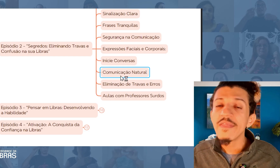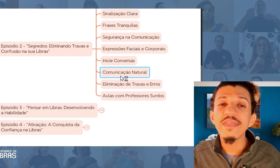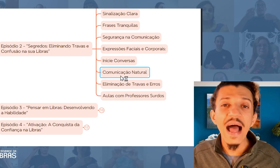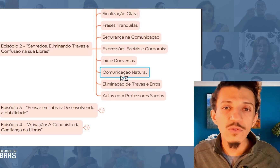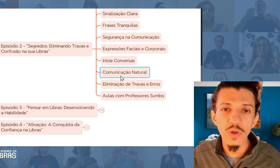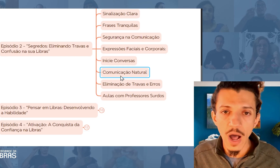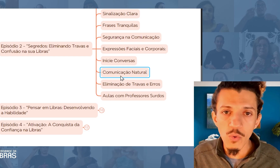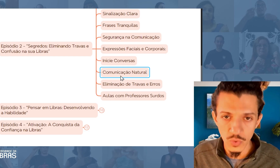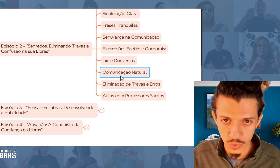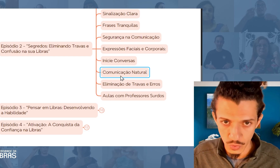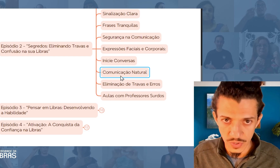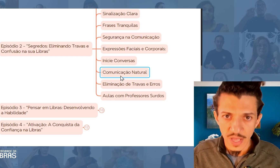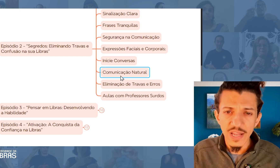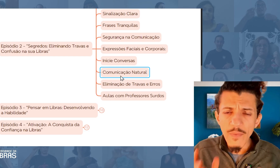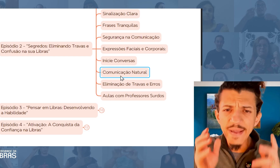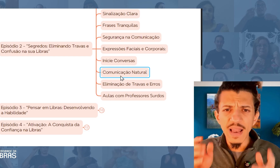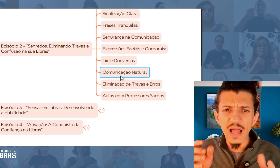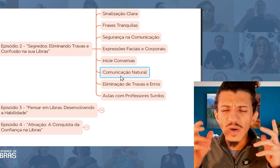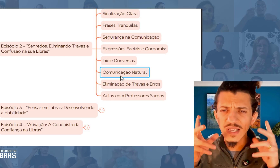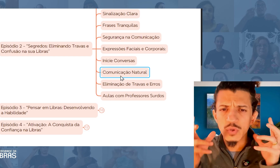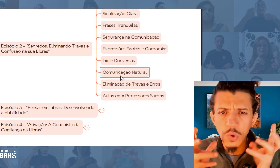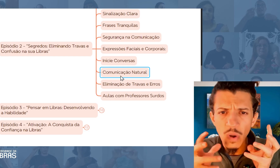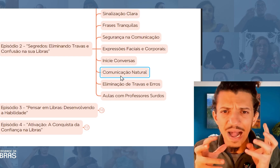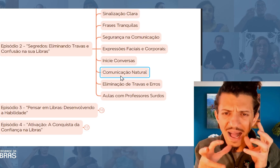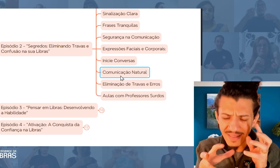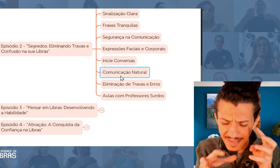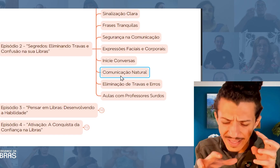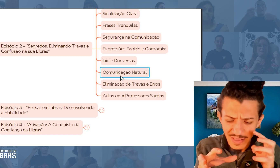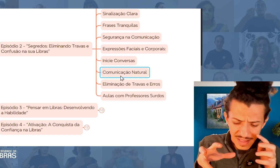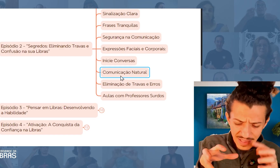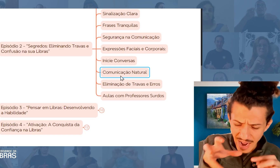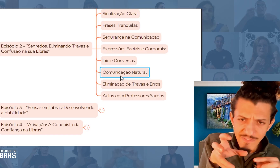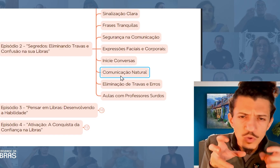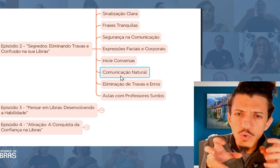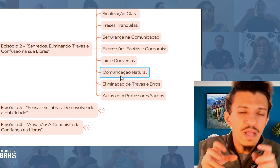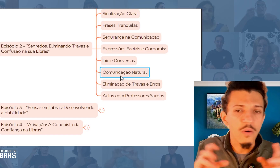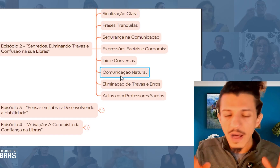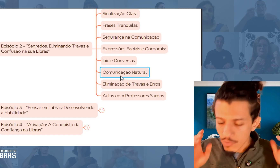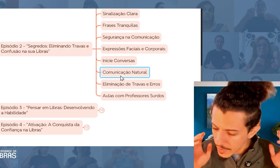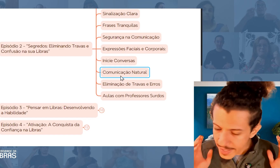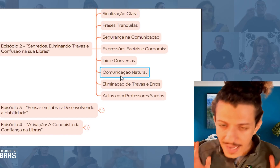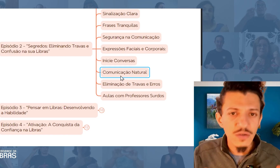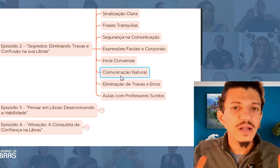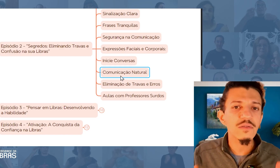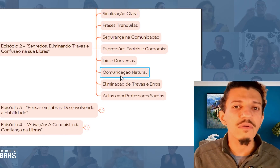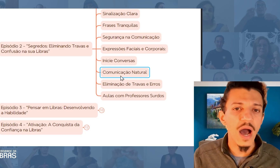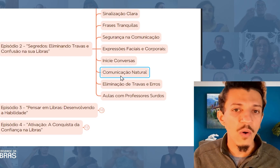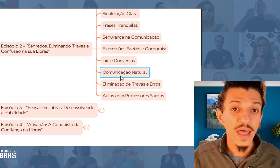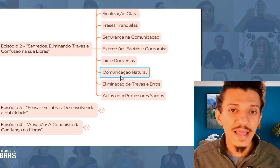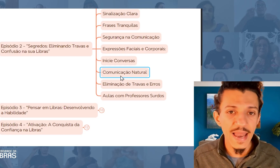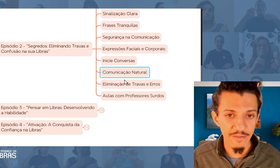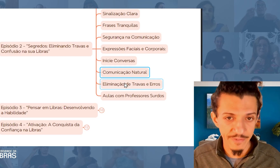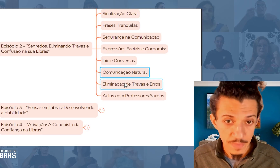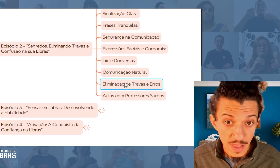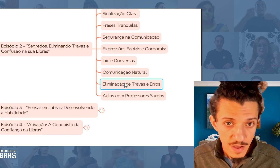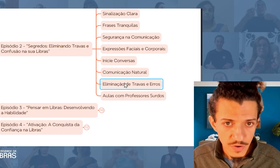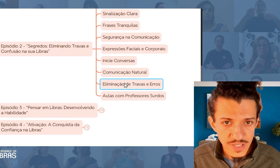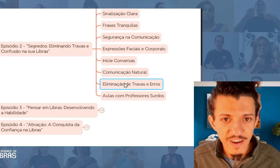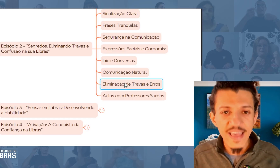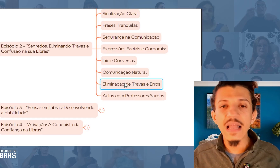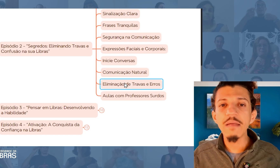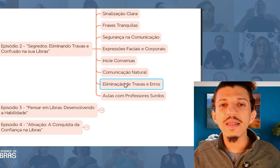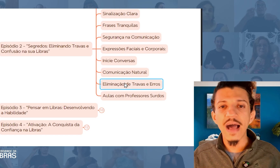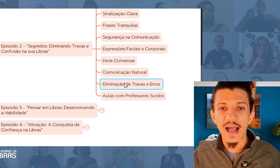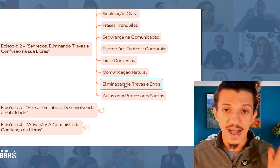comunicação natural com os surdos. E não aquela coisa truncada que trava tudo, não, a comunicação natural e leve. Você